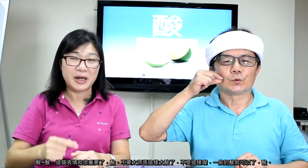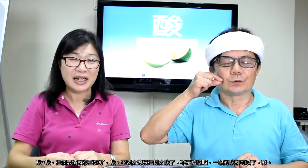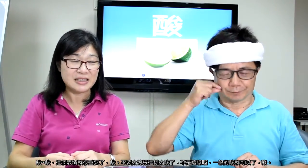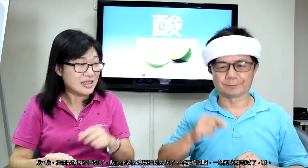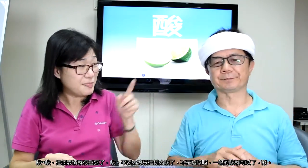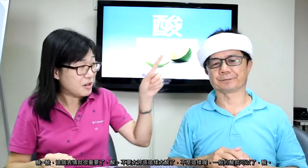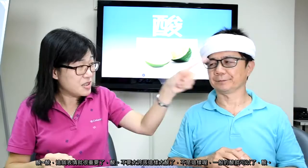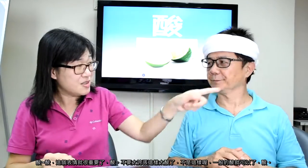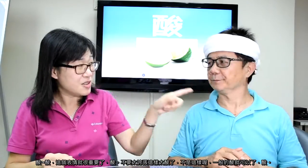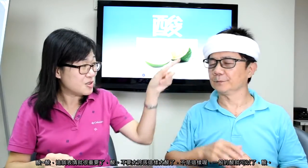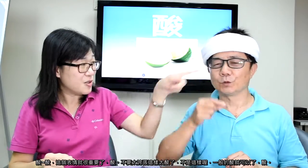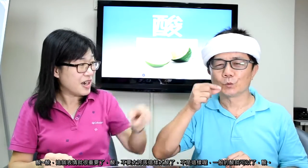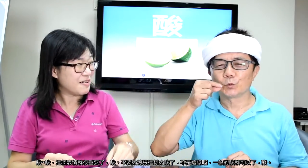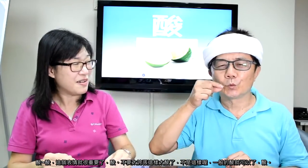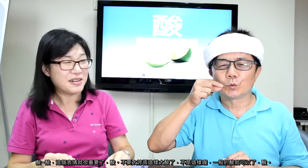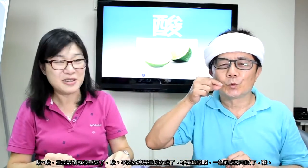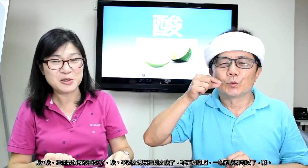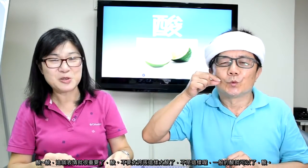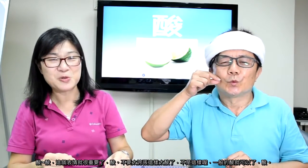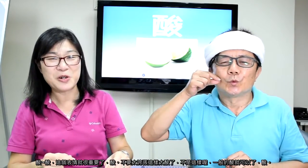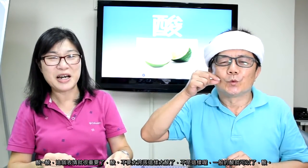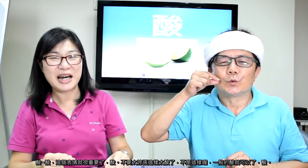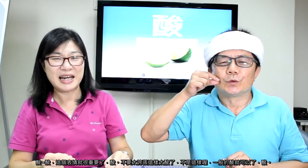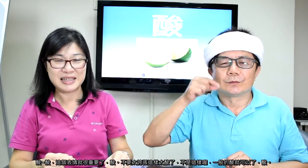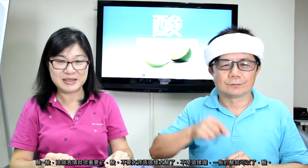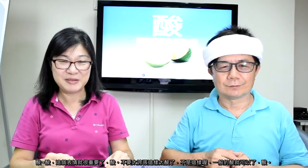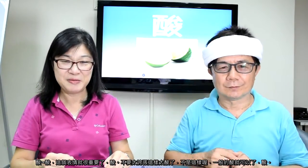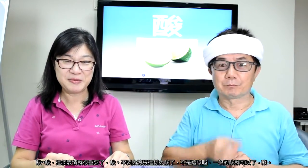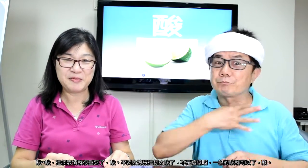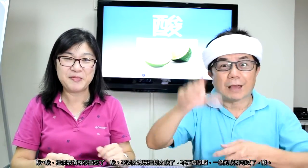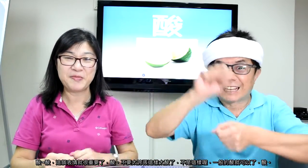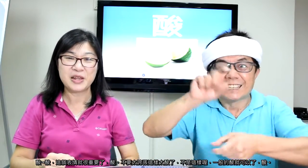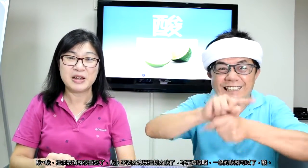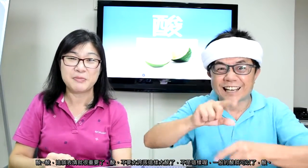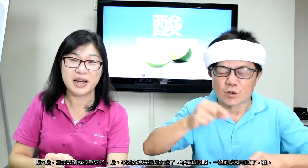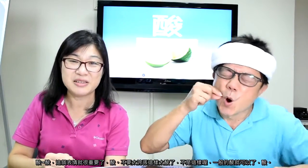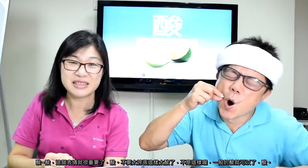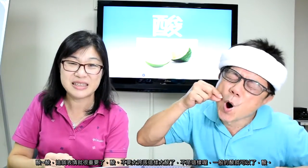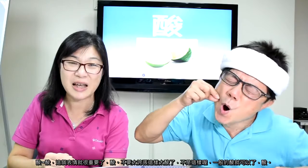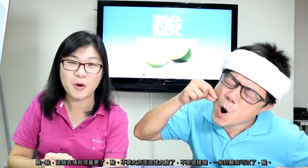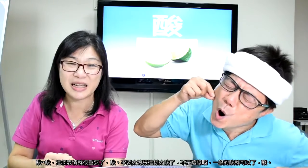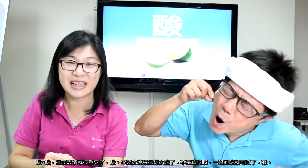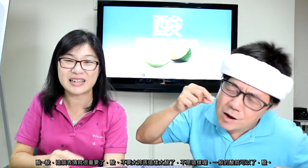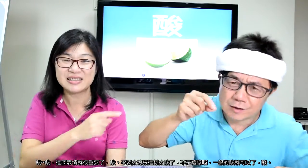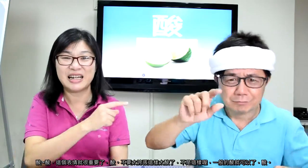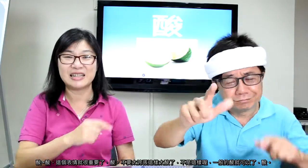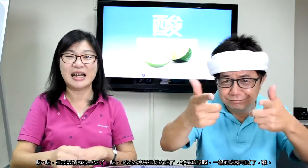酸，这个表情就很重要了。酸，不要太夸张，这样太